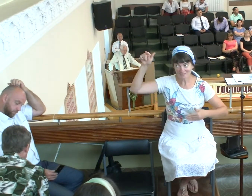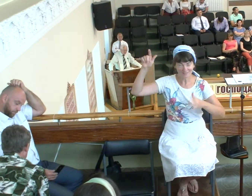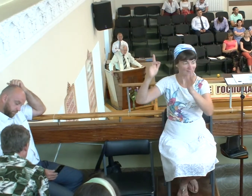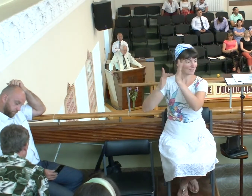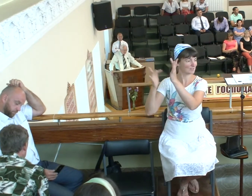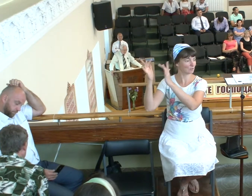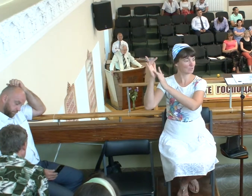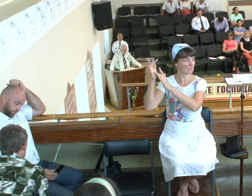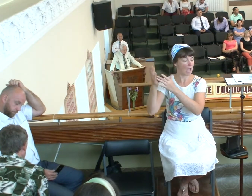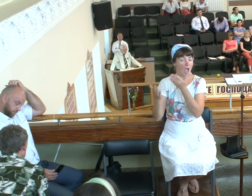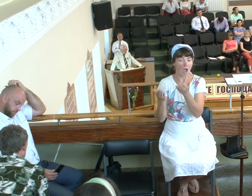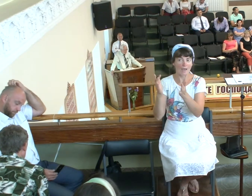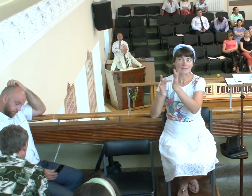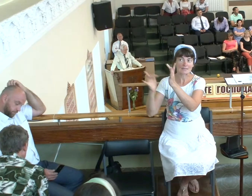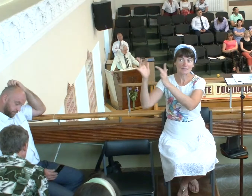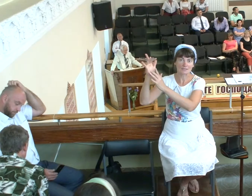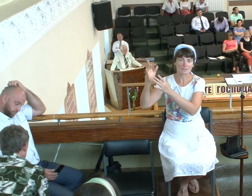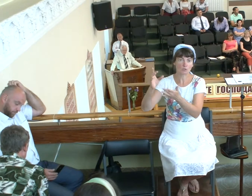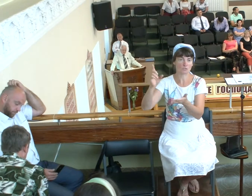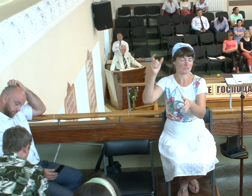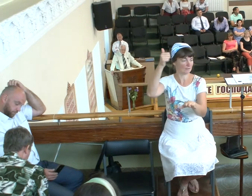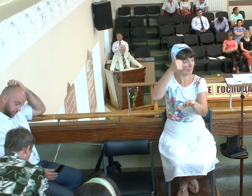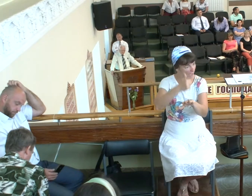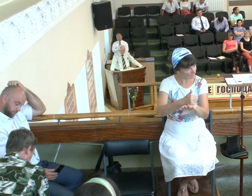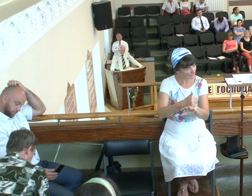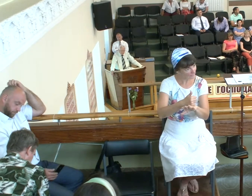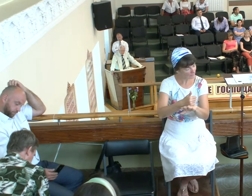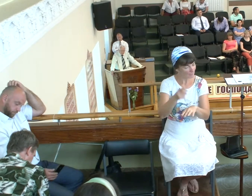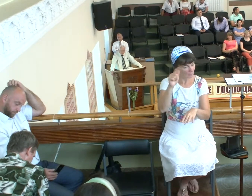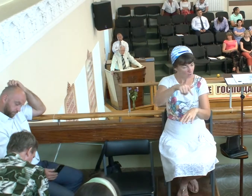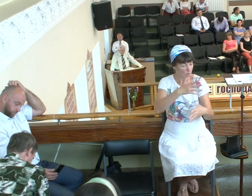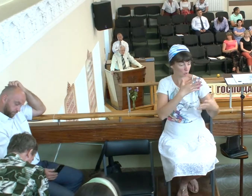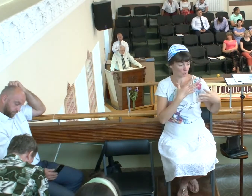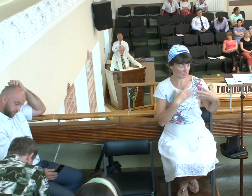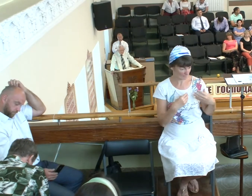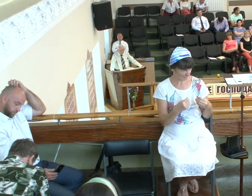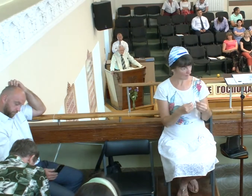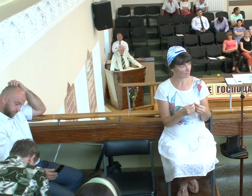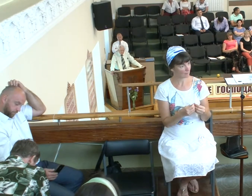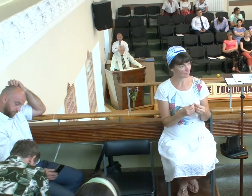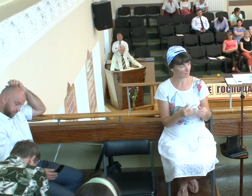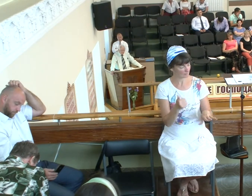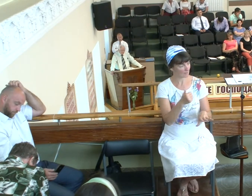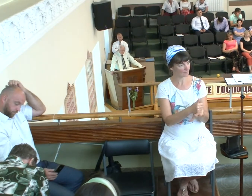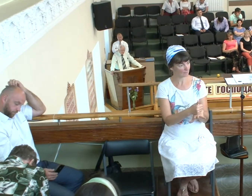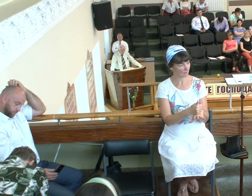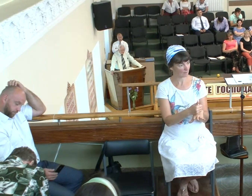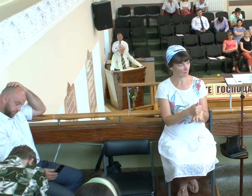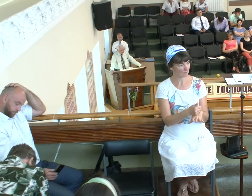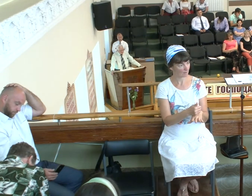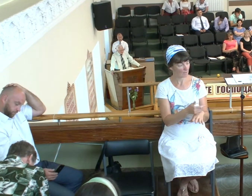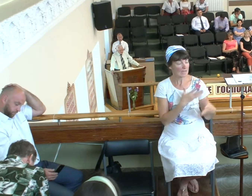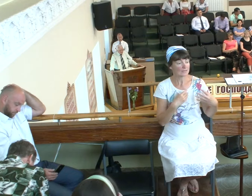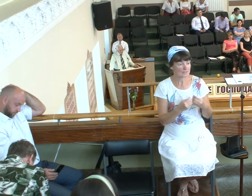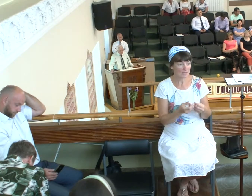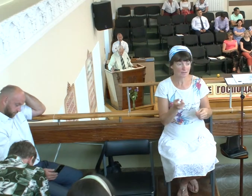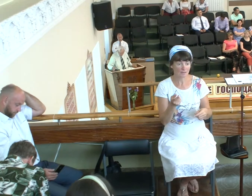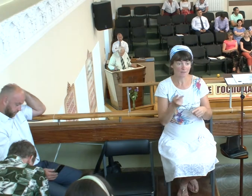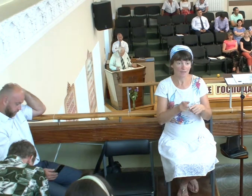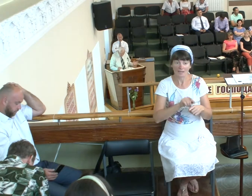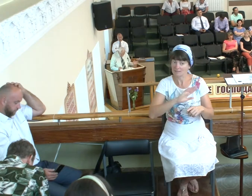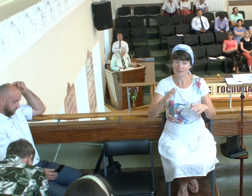да? Братья и сестры, отношение к церкви – это не просто к зданию. Мы вчера